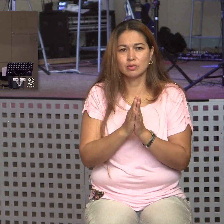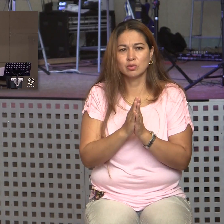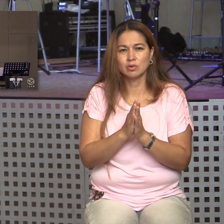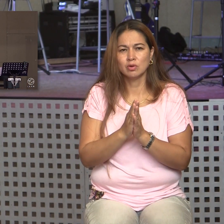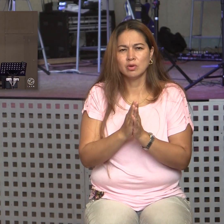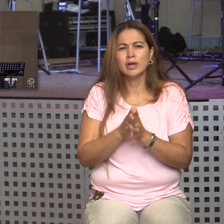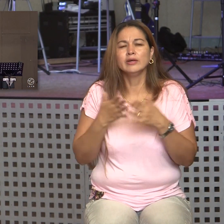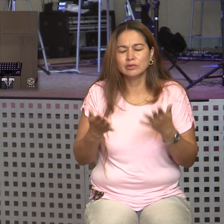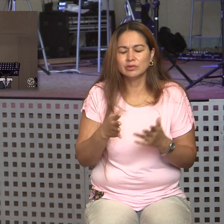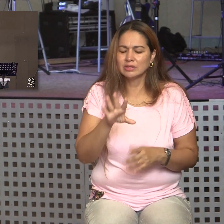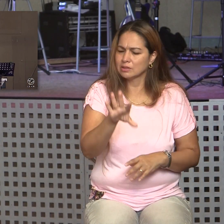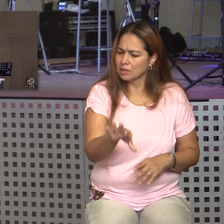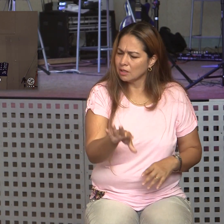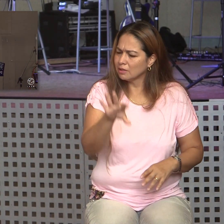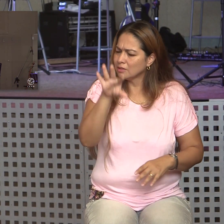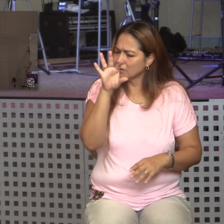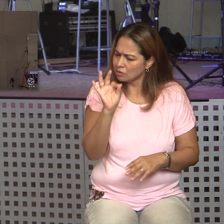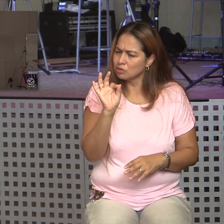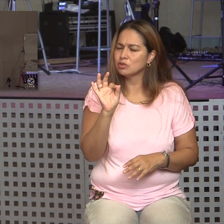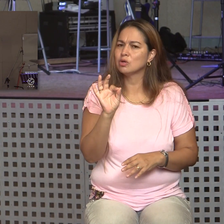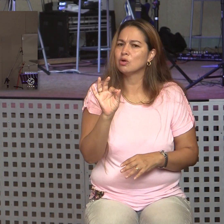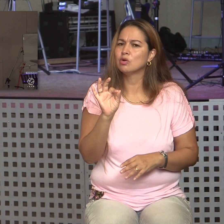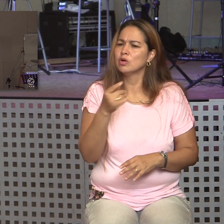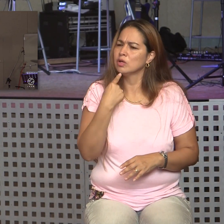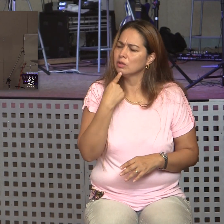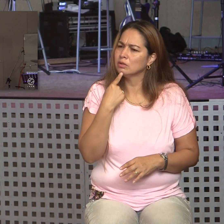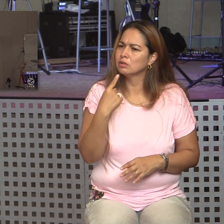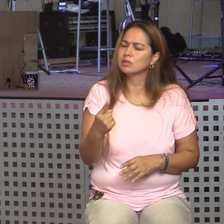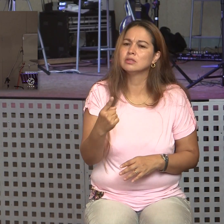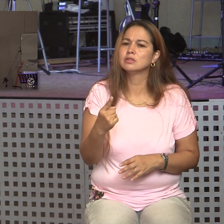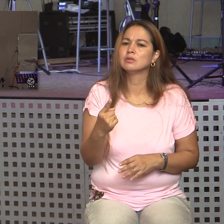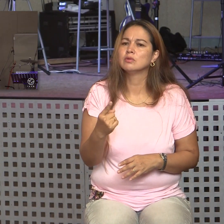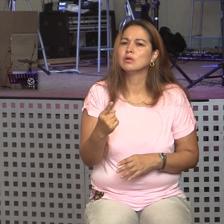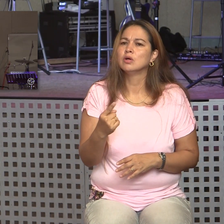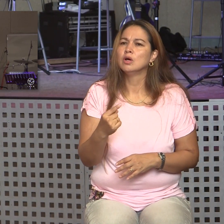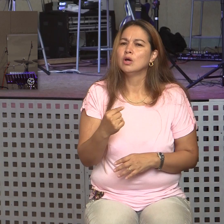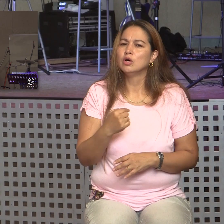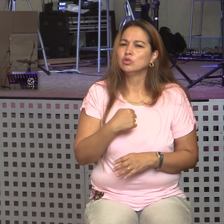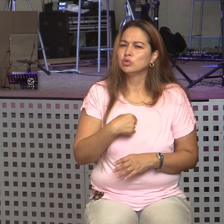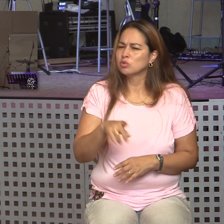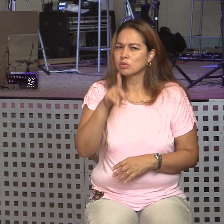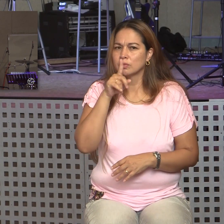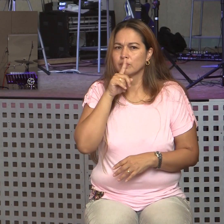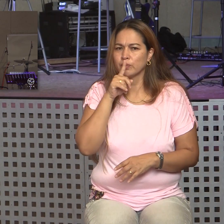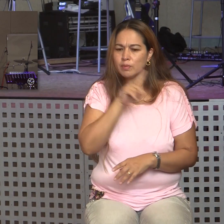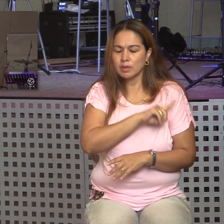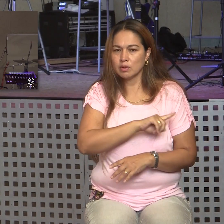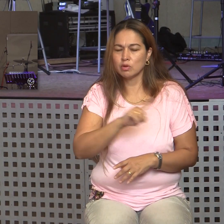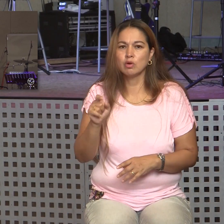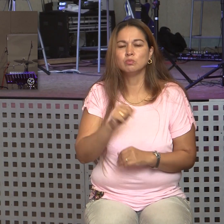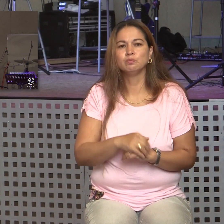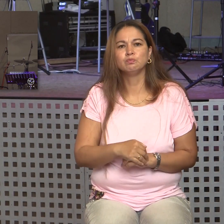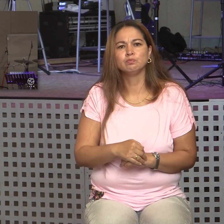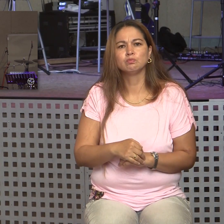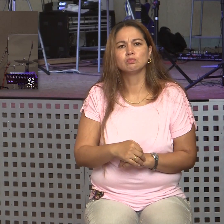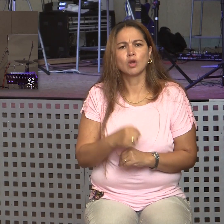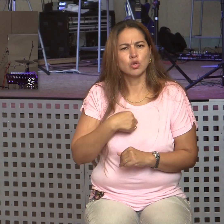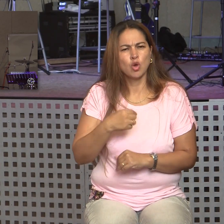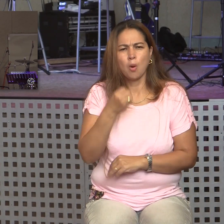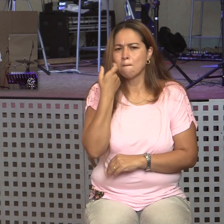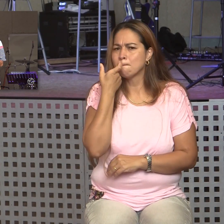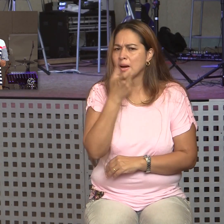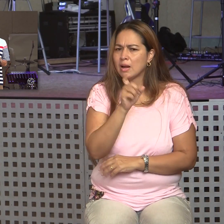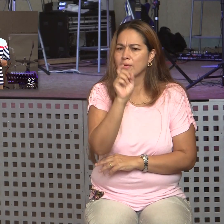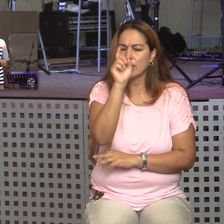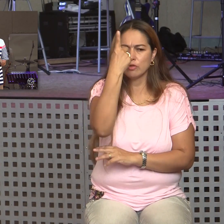una decisión desde el interior y dice, no callaré, sino que voy a hablar y